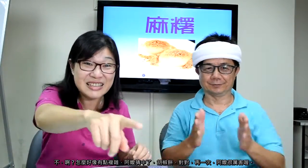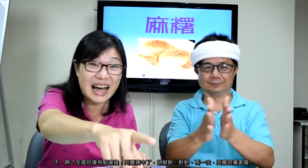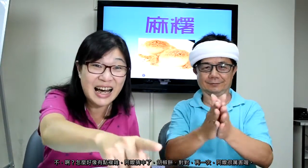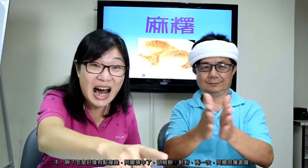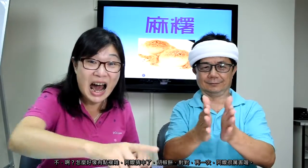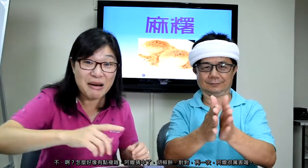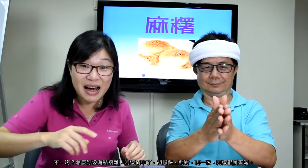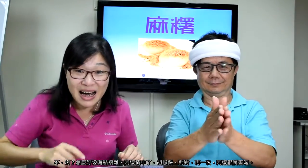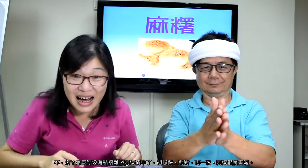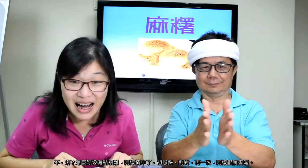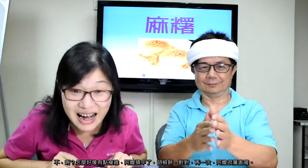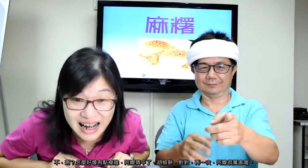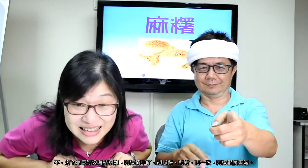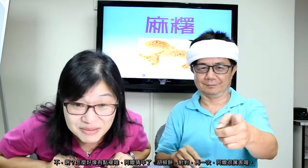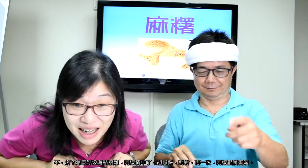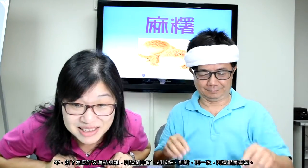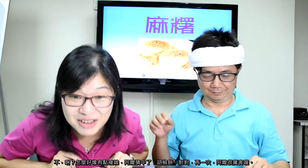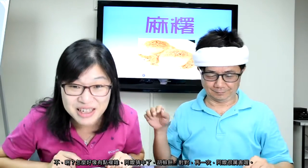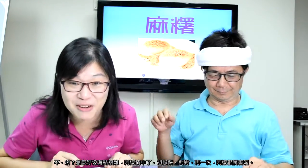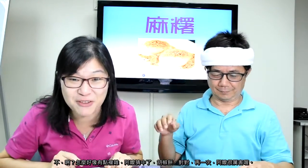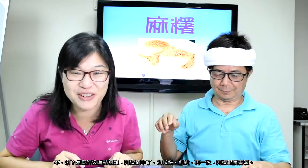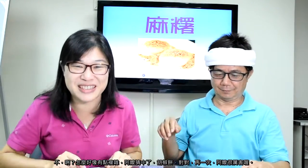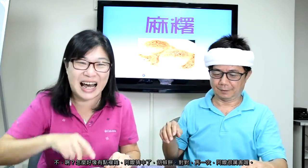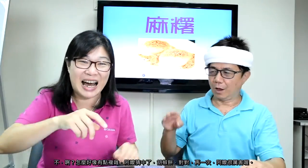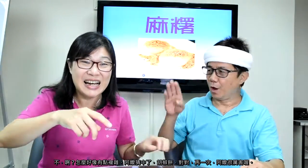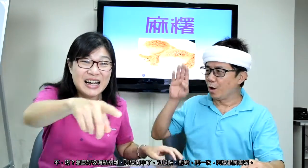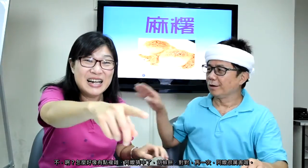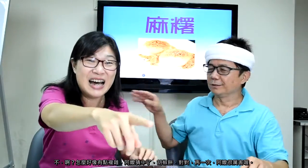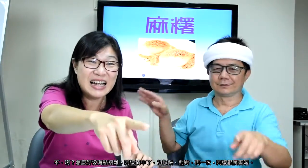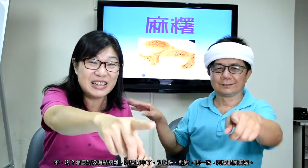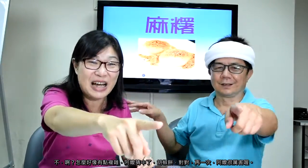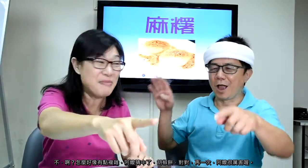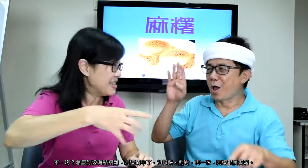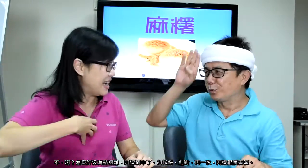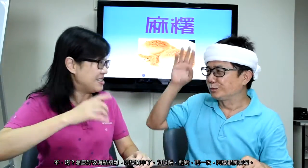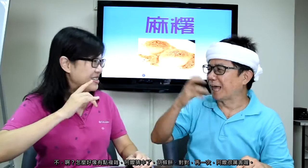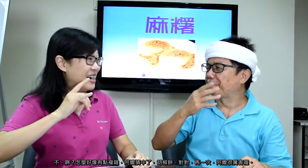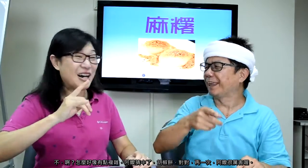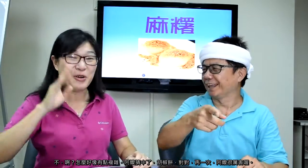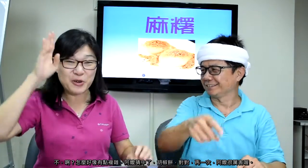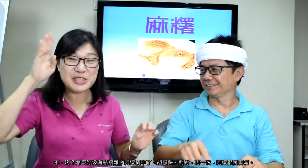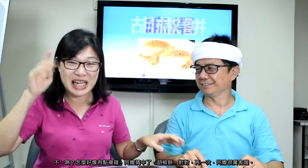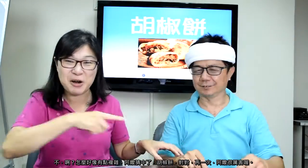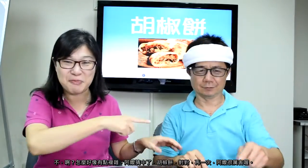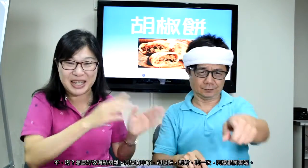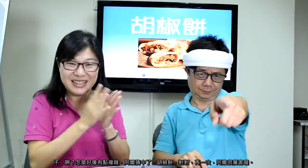啊啊。怎么好像有点复杂？有阿嬷猜中了胡椒饼，对